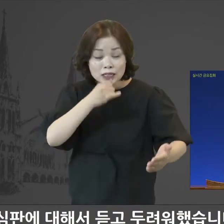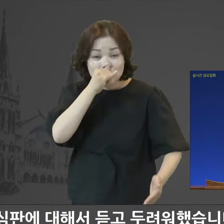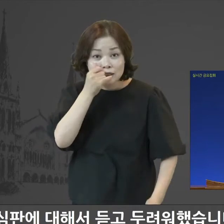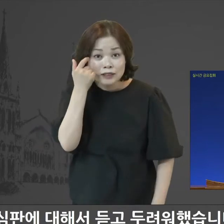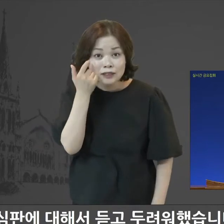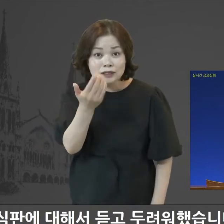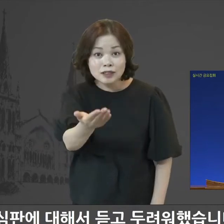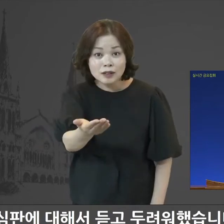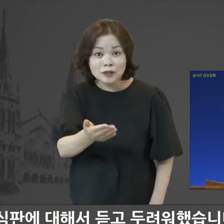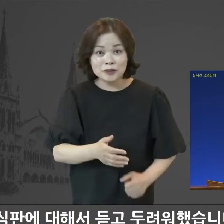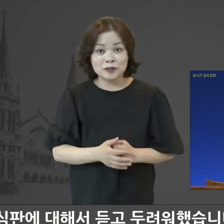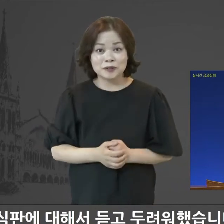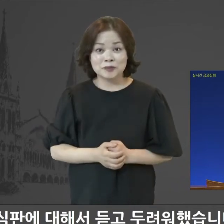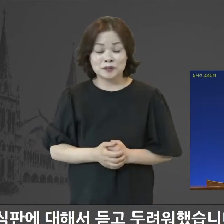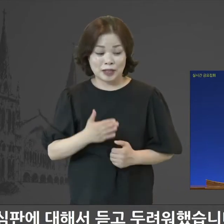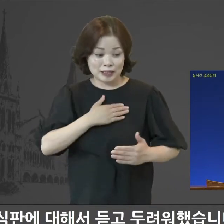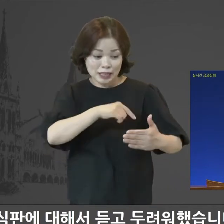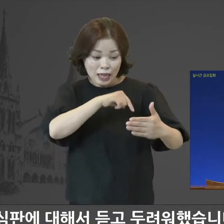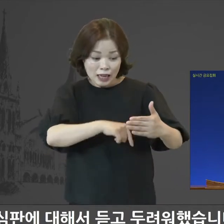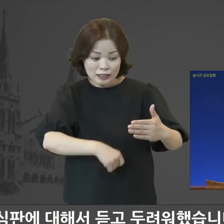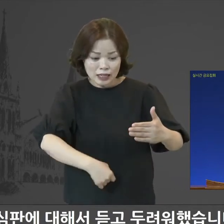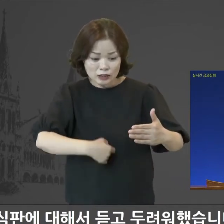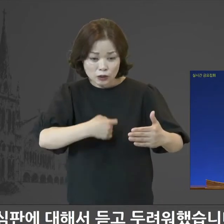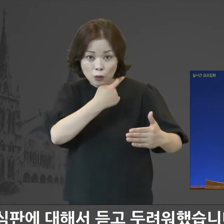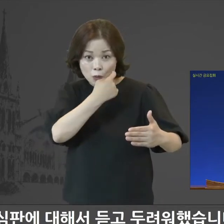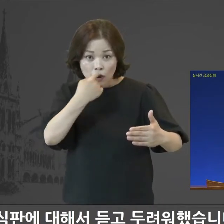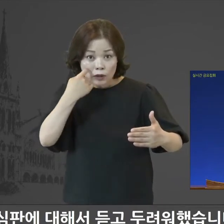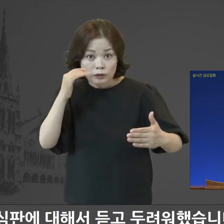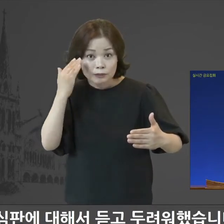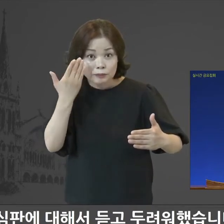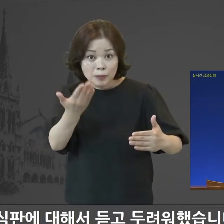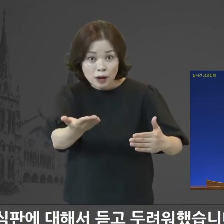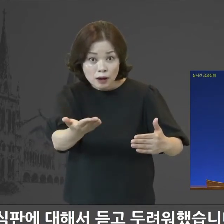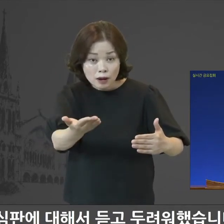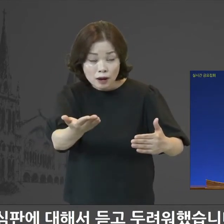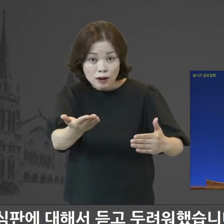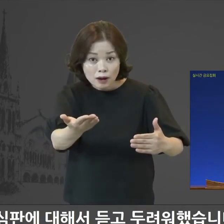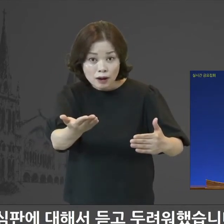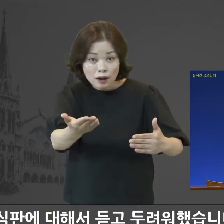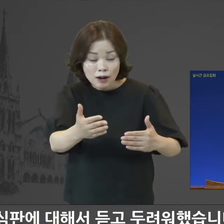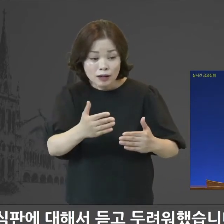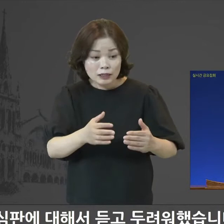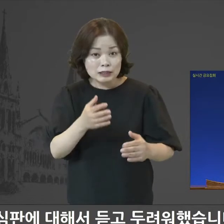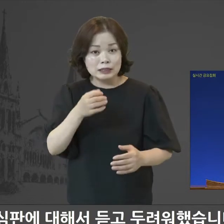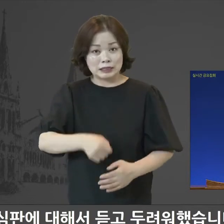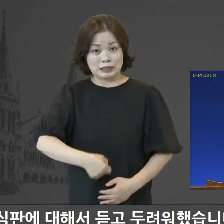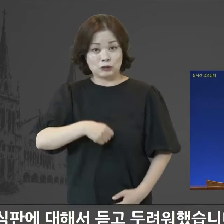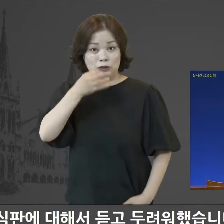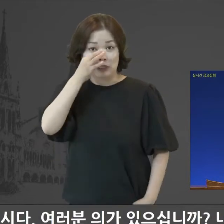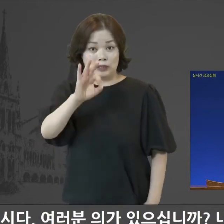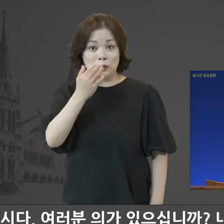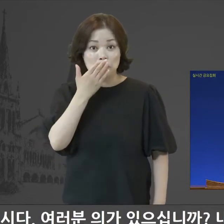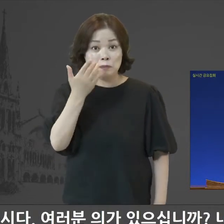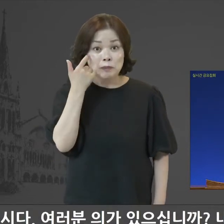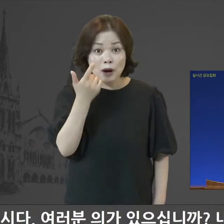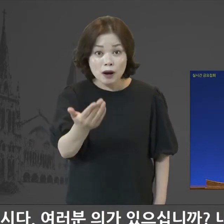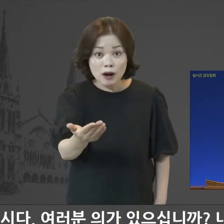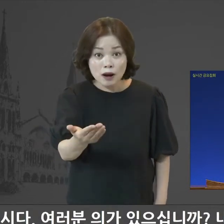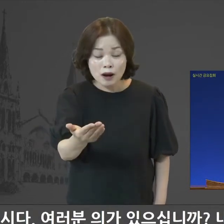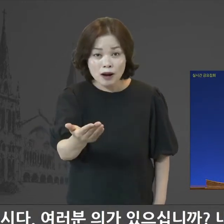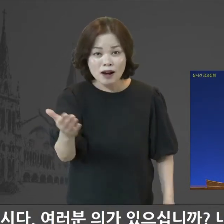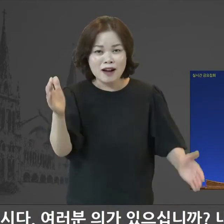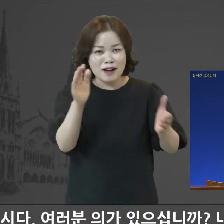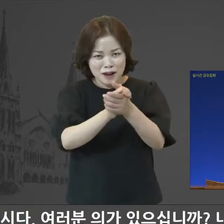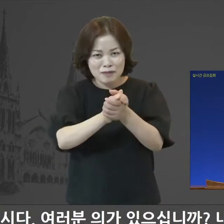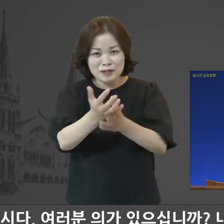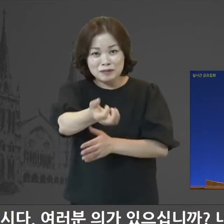이제? 내 안에 있는 의가 확인되어졌습니까? 여러분, 의롭다 칭함을 받으셨습니까? 예, 아멘